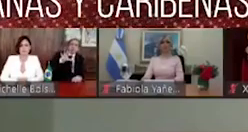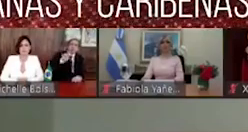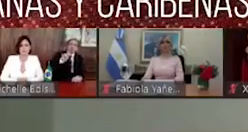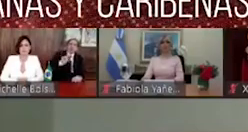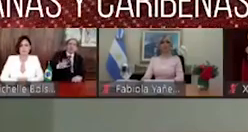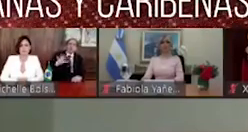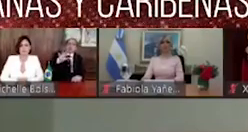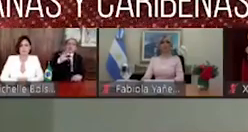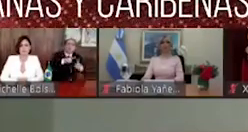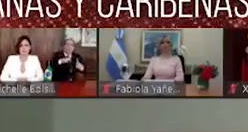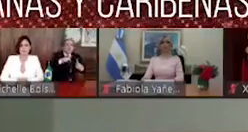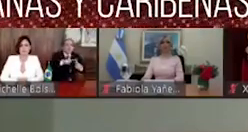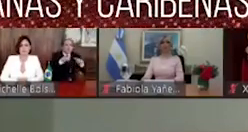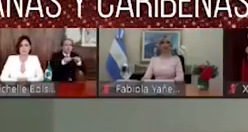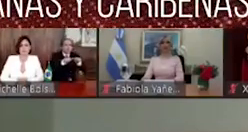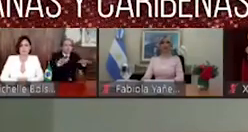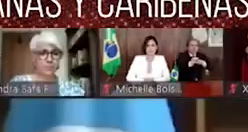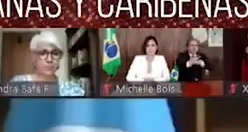la palabra.